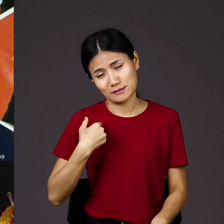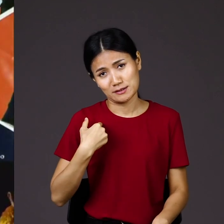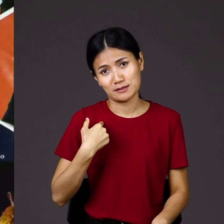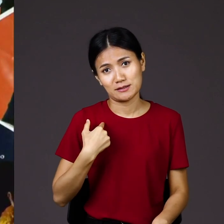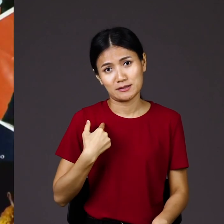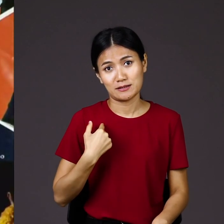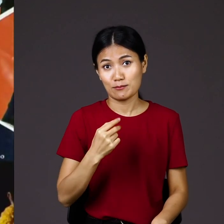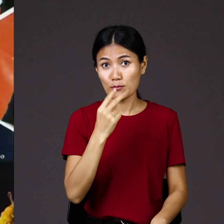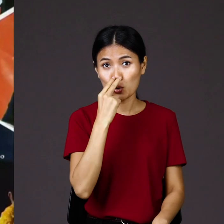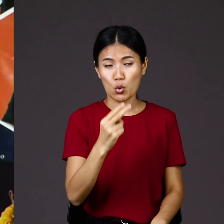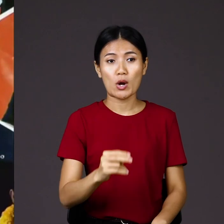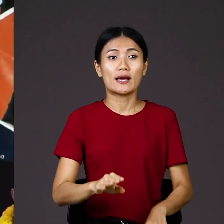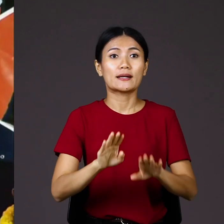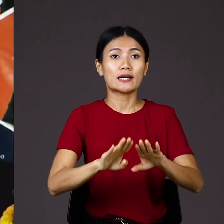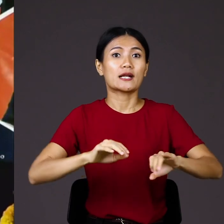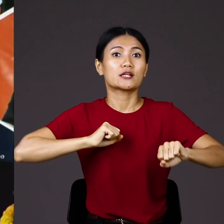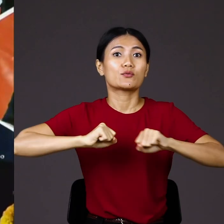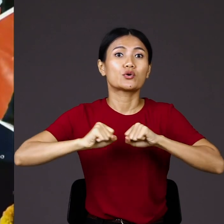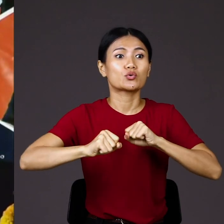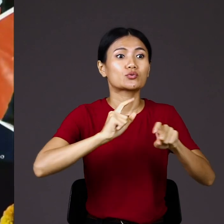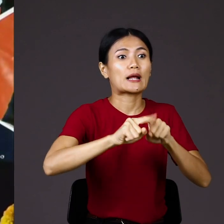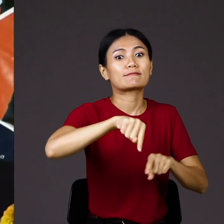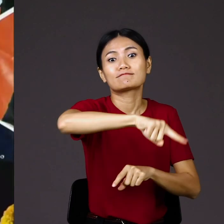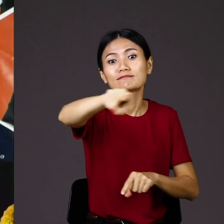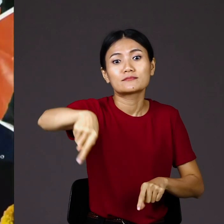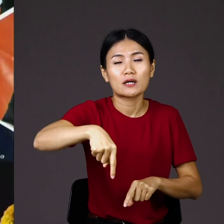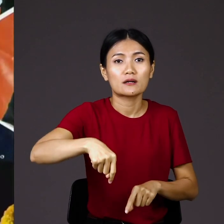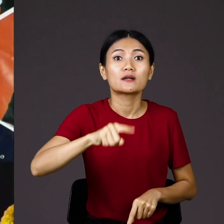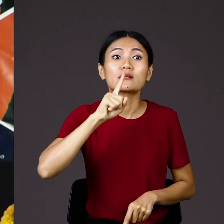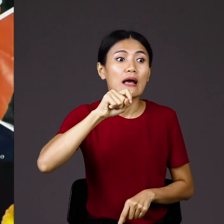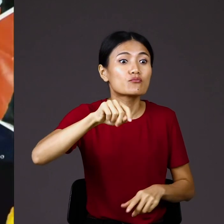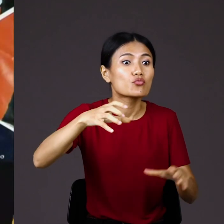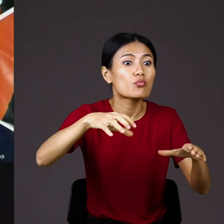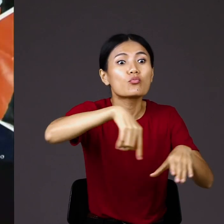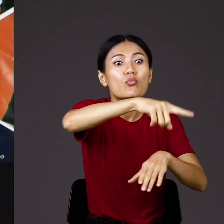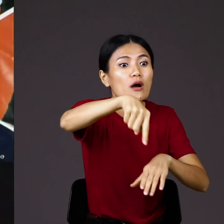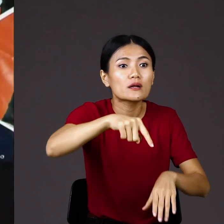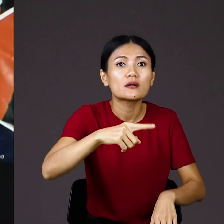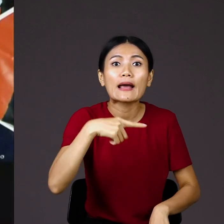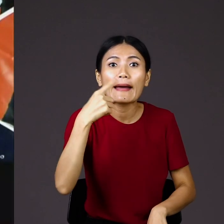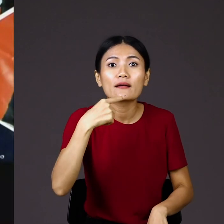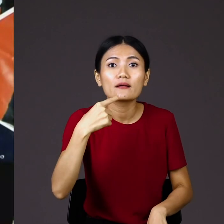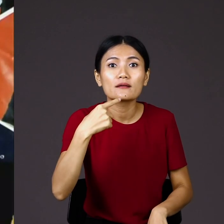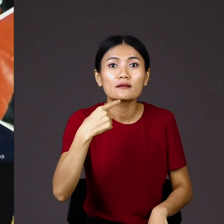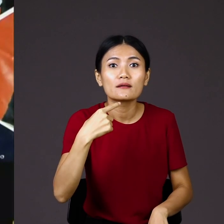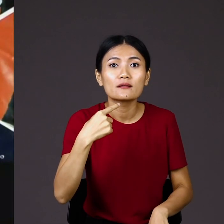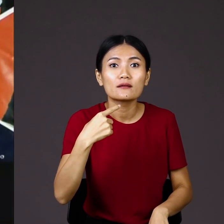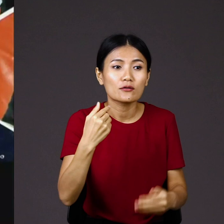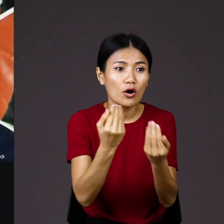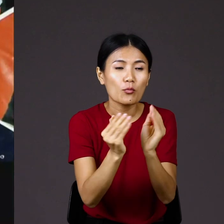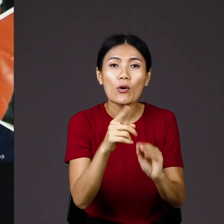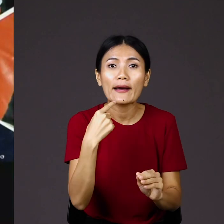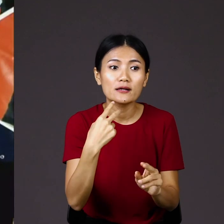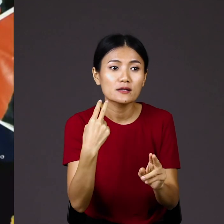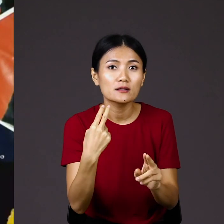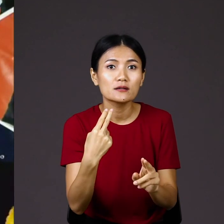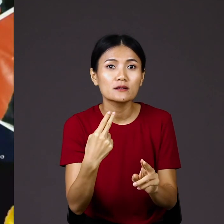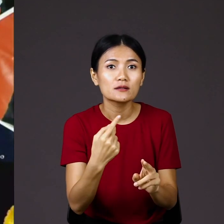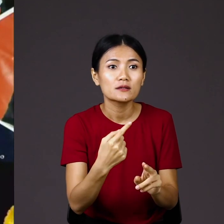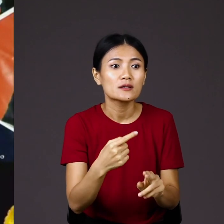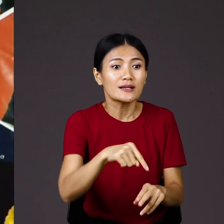องมีเยาวชนคนหนุ่มสาวจำนวนมากคนเหล่านี้เขานามสกุลอะไรครับเขาเป็นคนธรรมดาเหมือนพวกเ